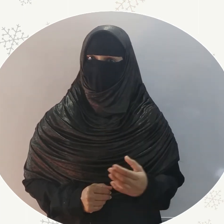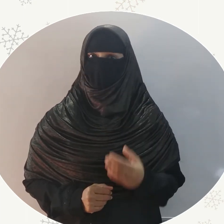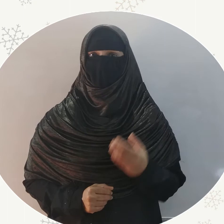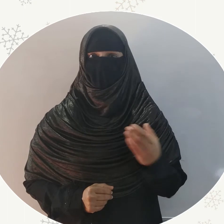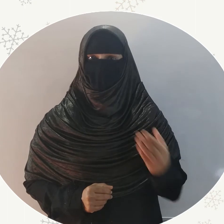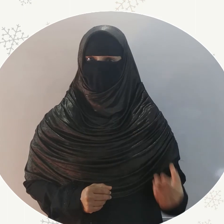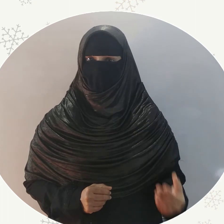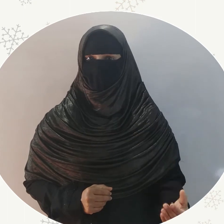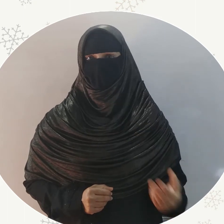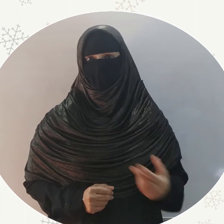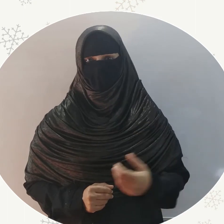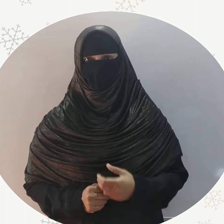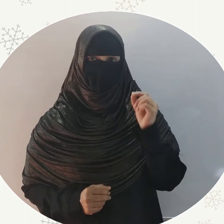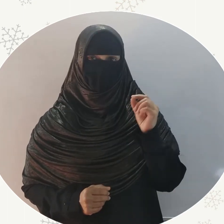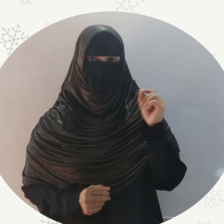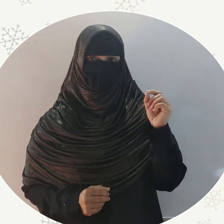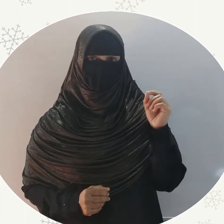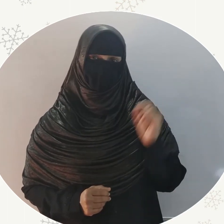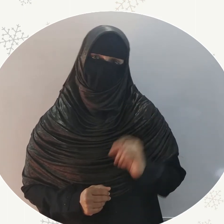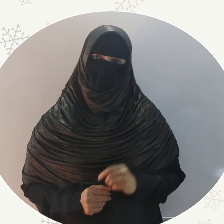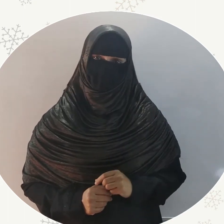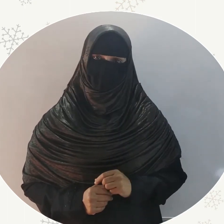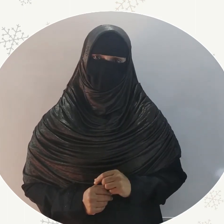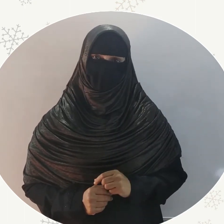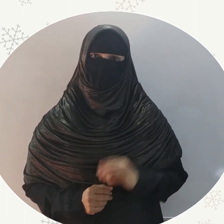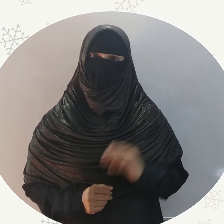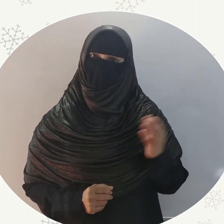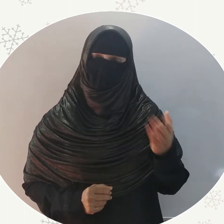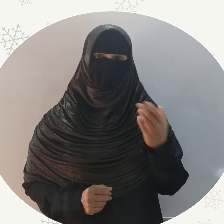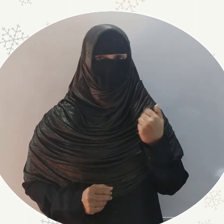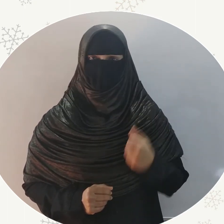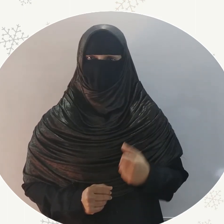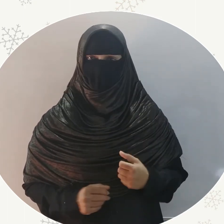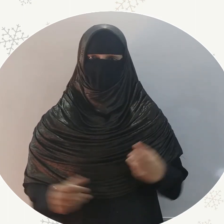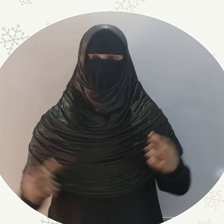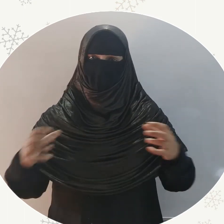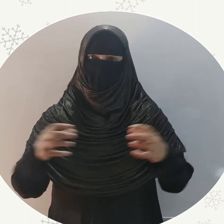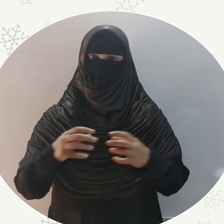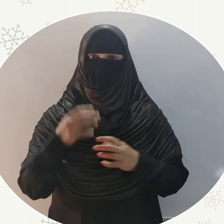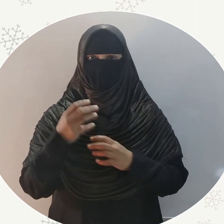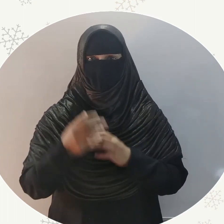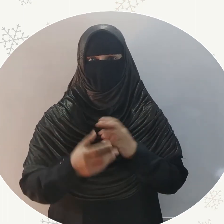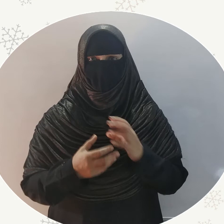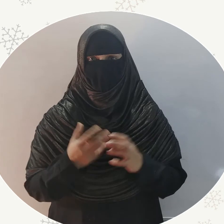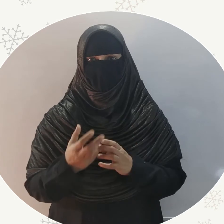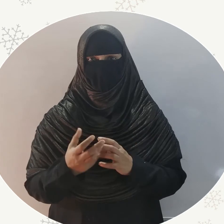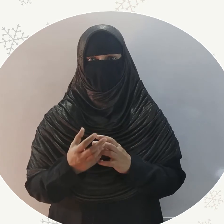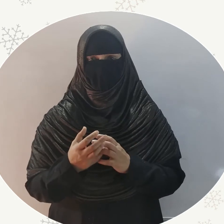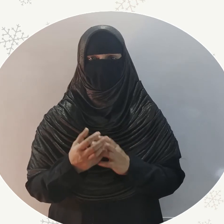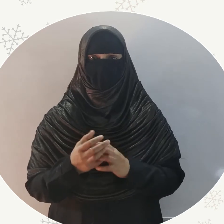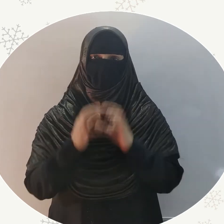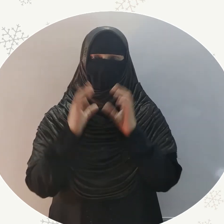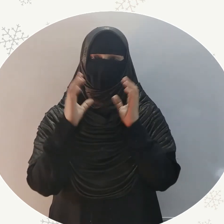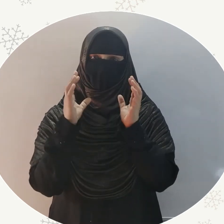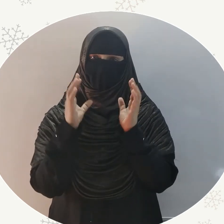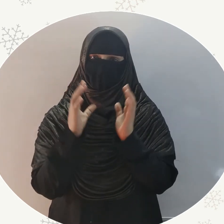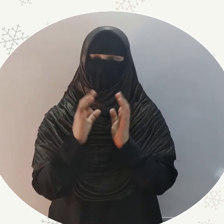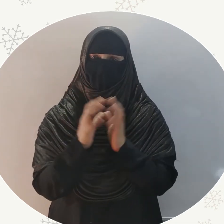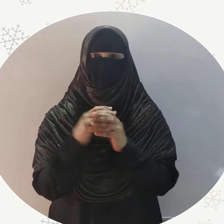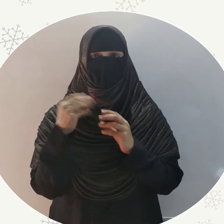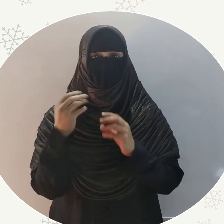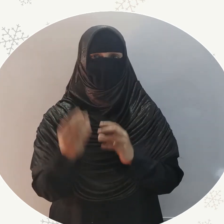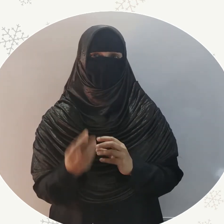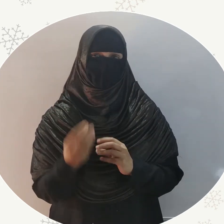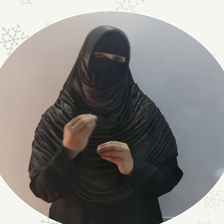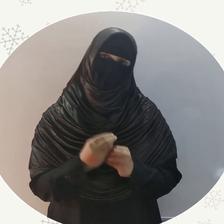ഹാവ് ടു വർക്ക് ഓൺ ഡിഫറെന്റ് വേർഡ്സ്. ഇത് ശരിക്കും പറഞ്ഞാൽ ഇംഗ്ലീഷുകാരുടെയും അല്ല, ഒത്തിരി വേർഡ്സ് ഇൻകോർപ്പറേറ്റ് ചെയ്ത് ഒത്തിരിയും ലാംഗ്വേജസിലെ ഒത്തിരിയും വേർഡ്സ് ഇൻകോർപ്പറേറ്റ്